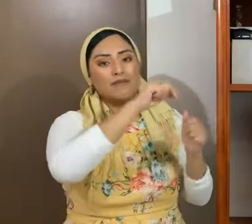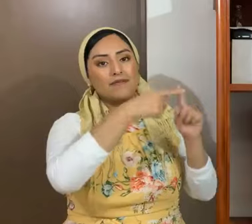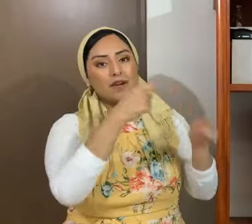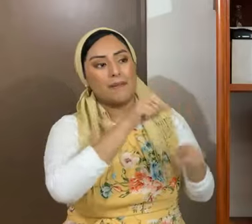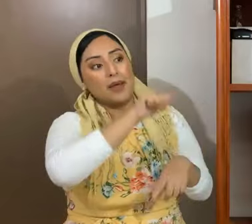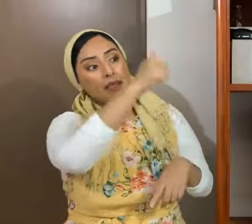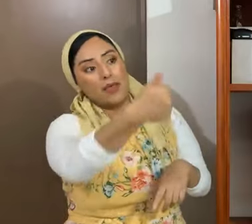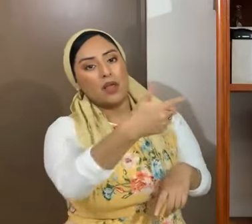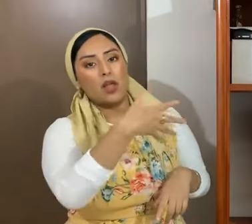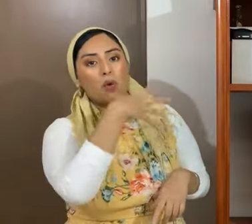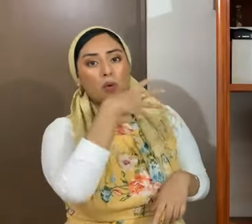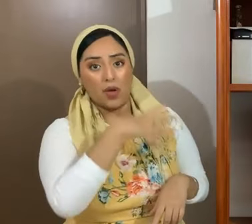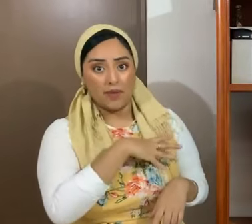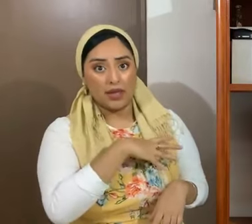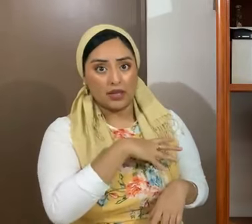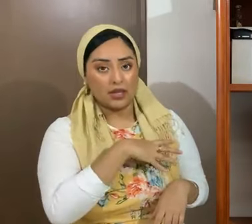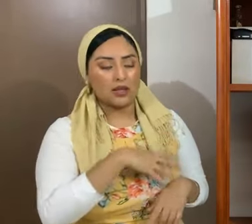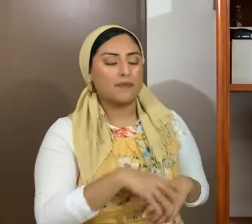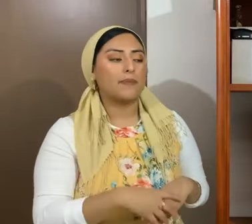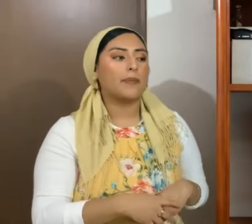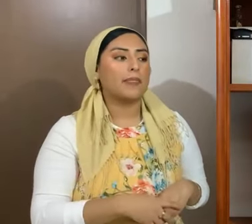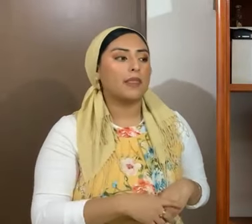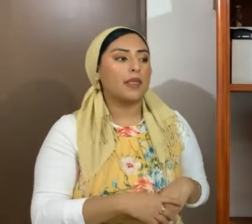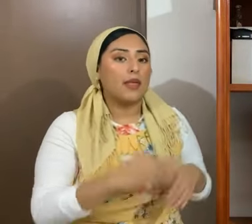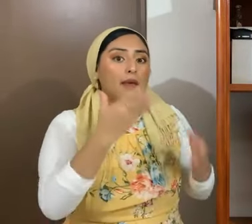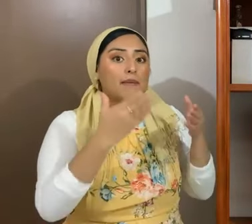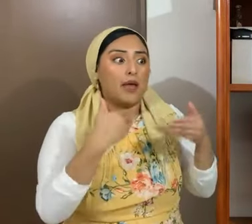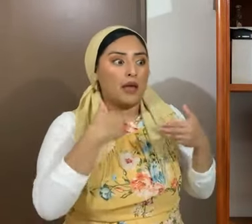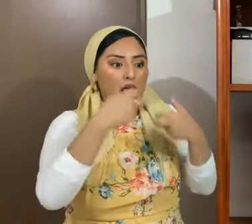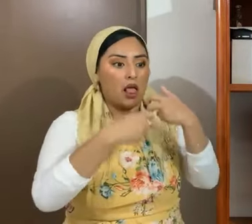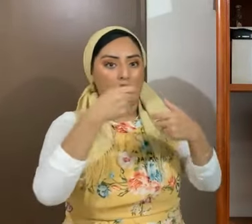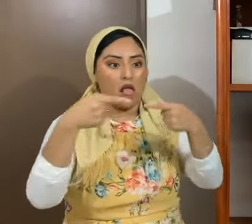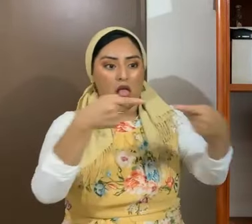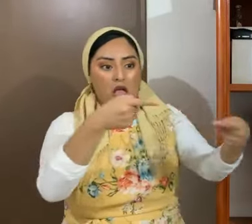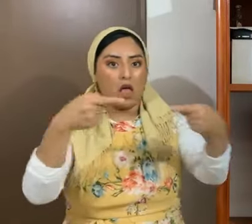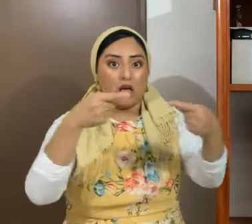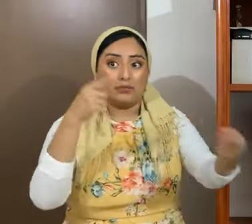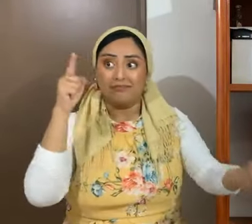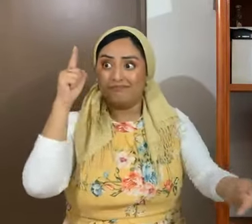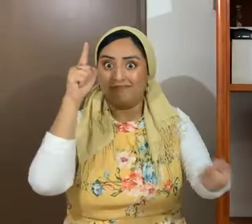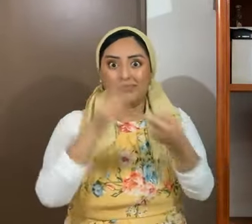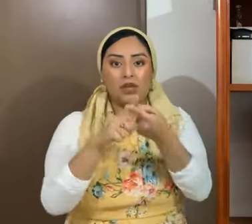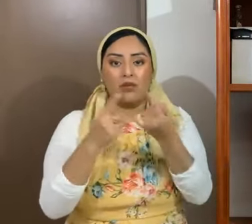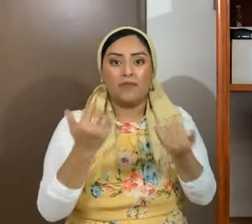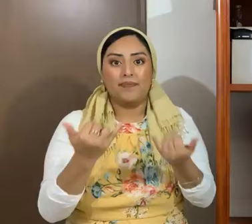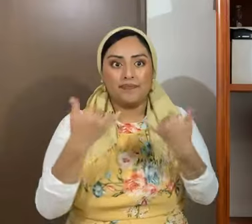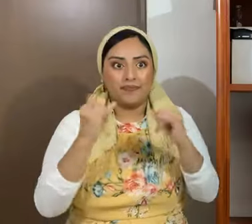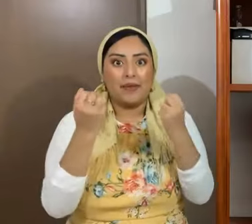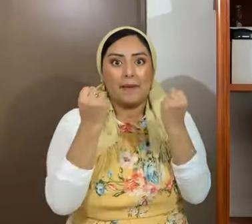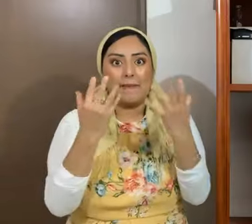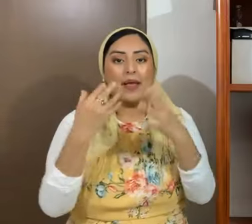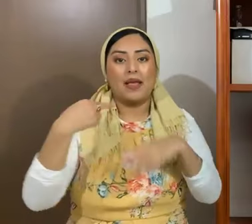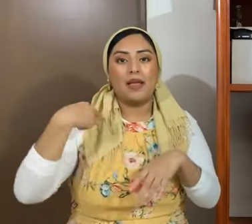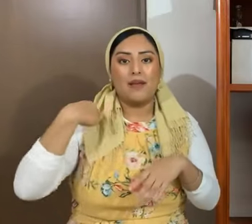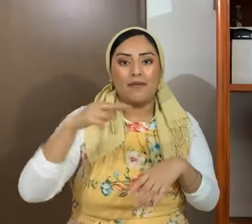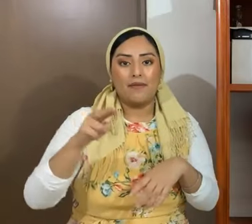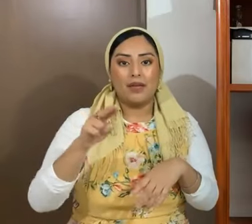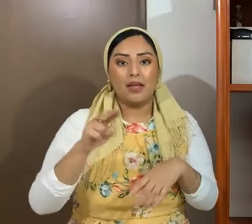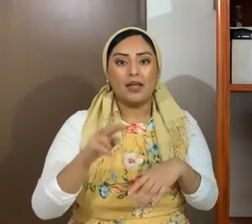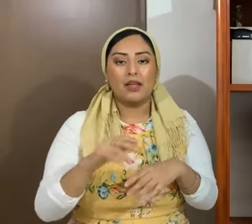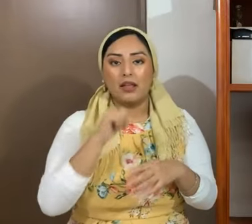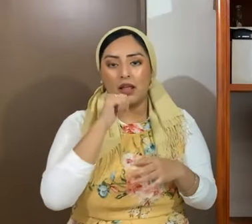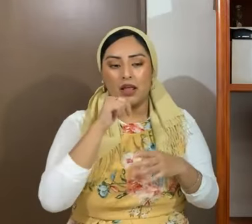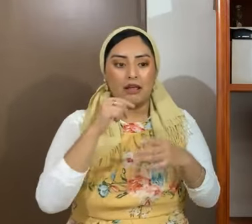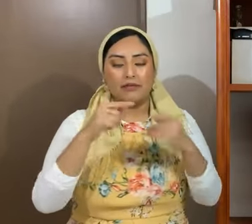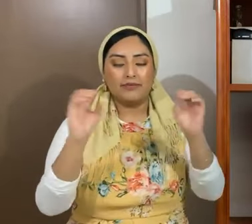otra mujer, si me doy a entender, iba a ocurrir ese problema, que hasta el día de hoy muchas religiones, no digo más para